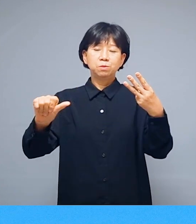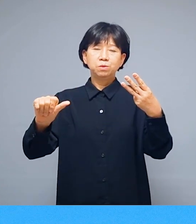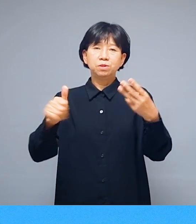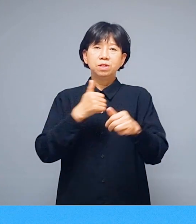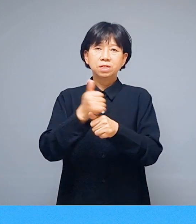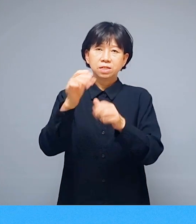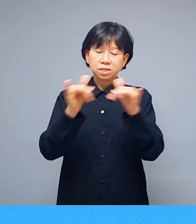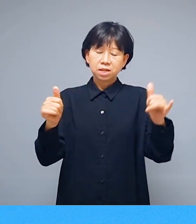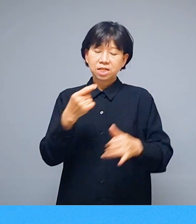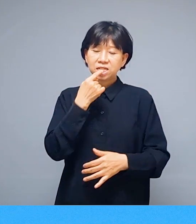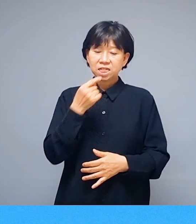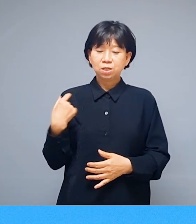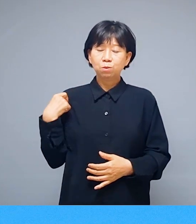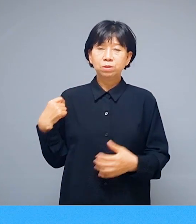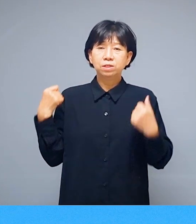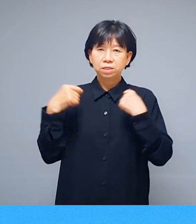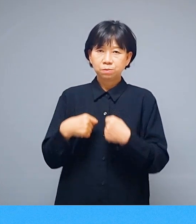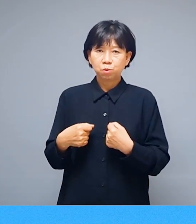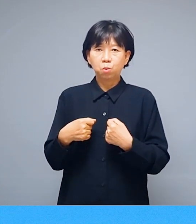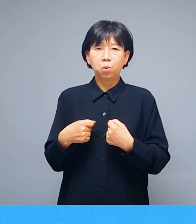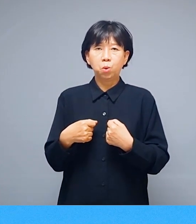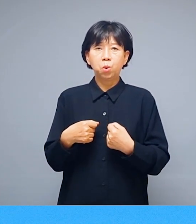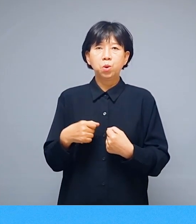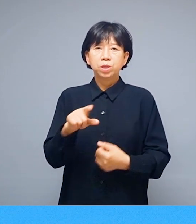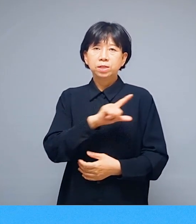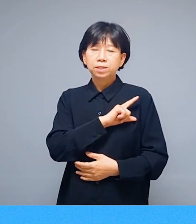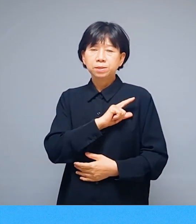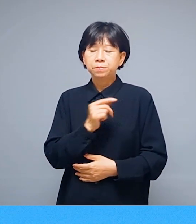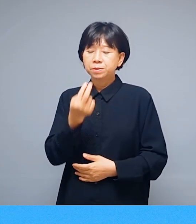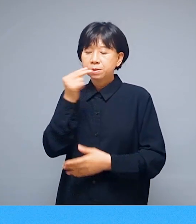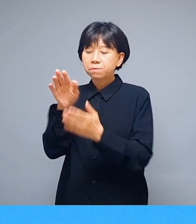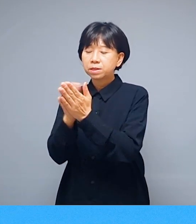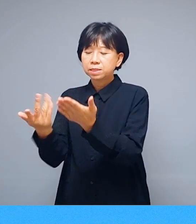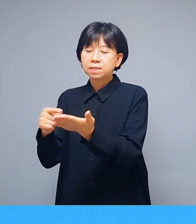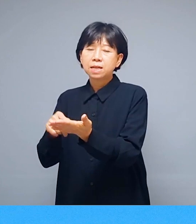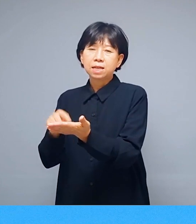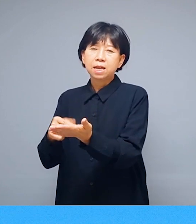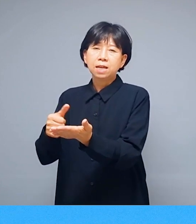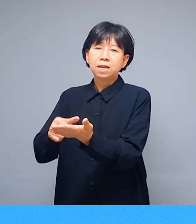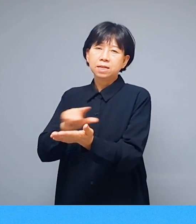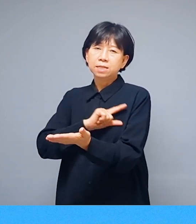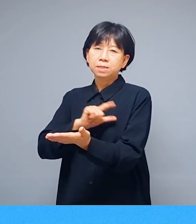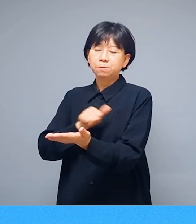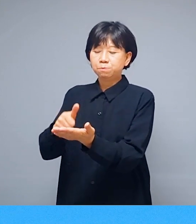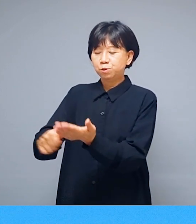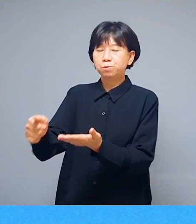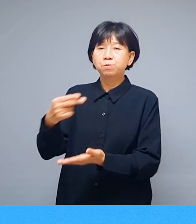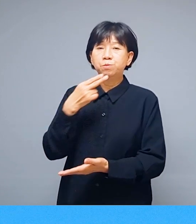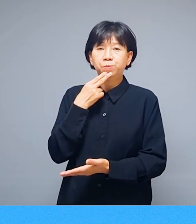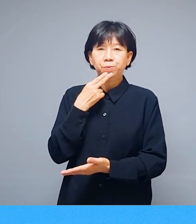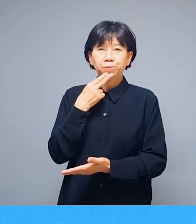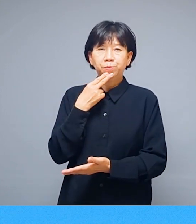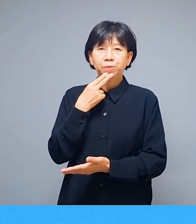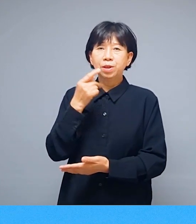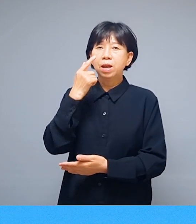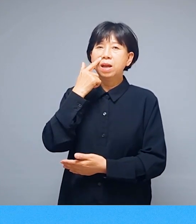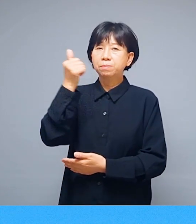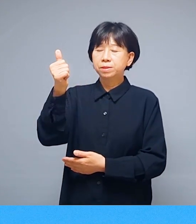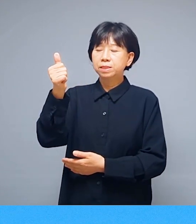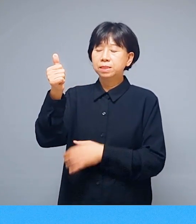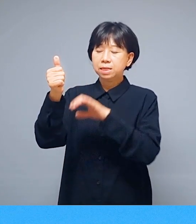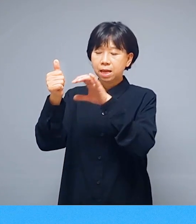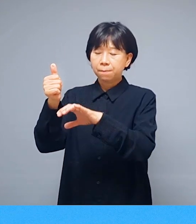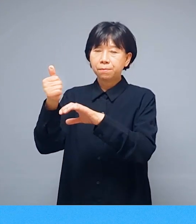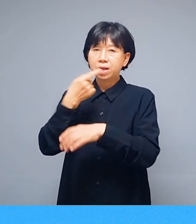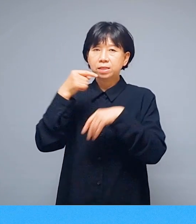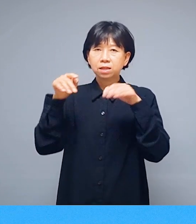이와 같이 흰옷을 입을 것이요 내가 그 이름을 생명책에서 결코 지우지 아니하고 그 이름을 내 아버지 앞과